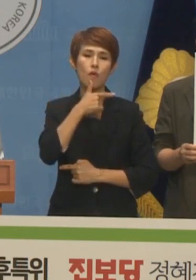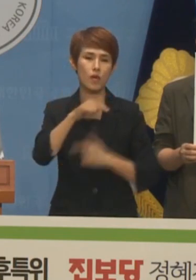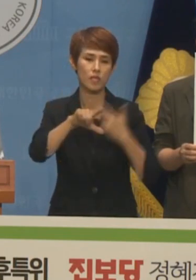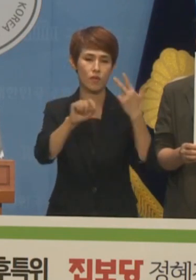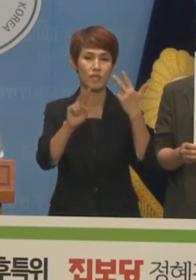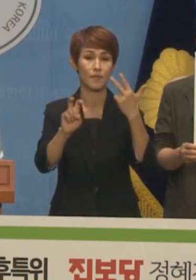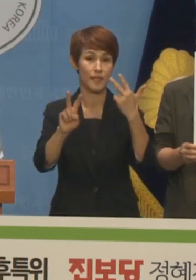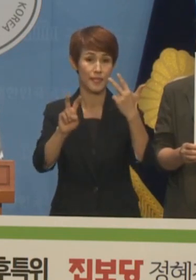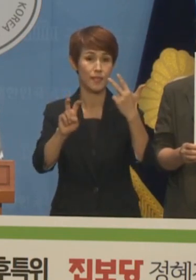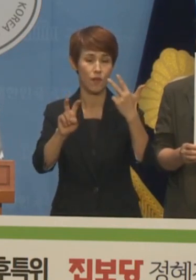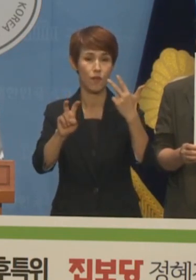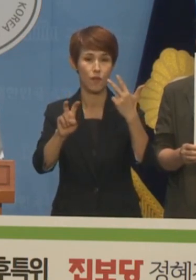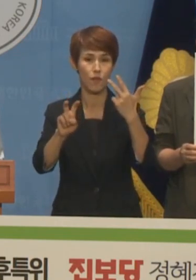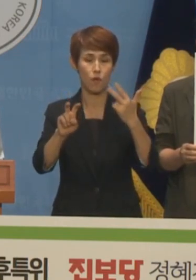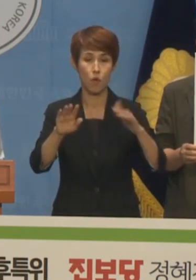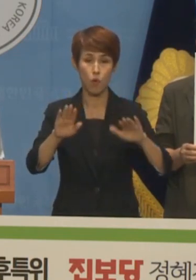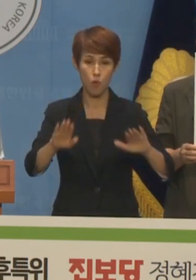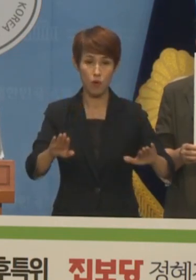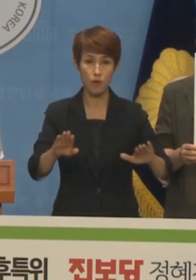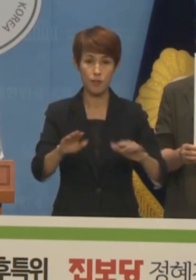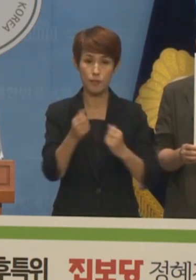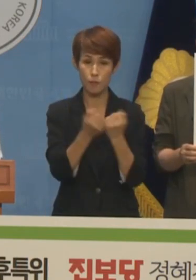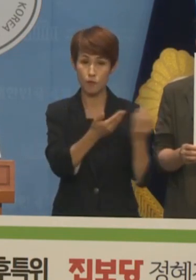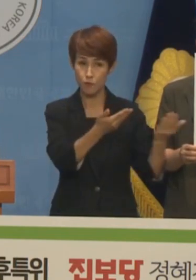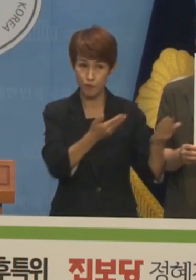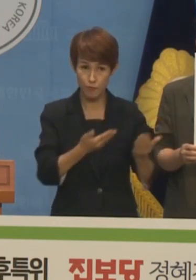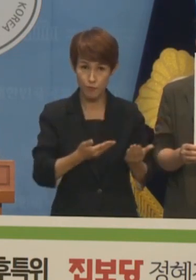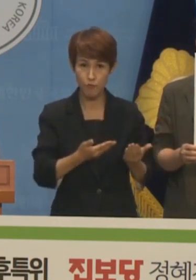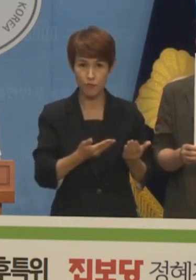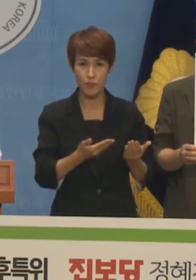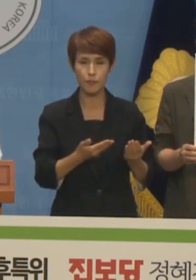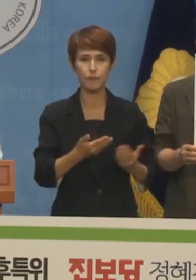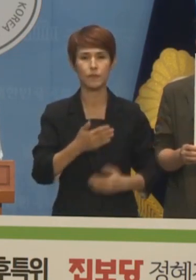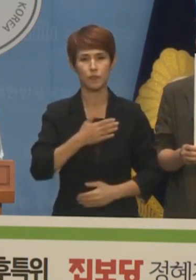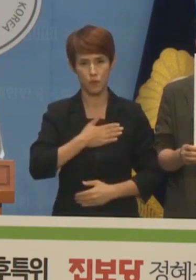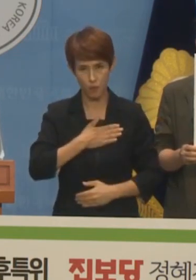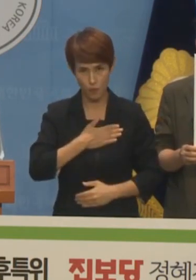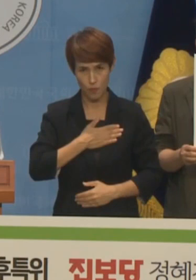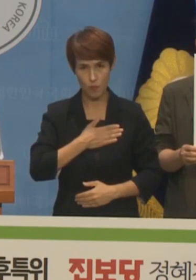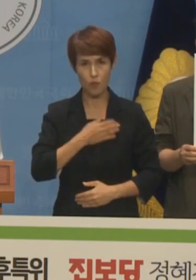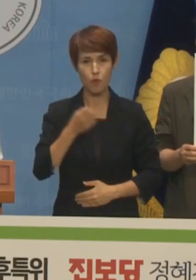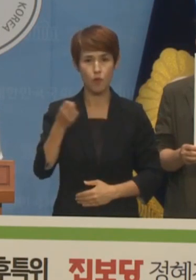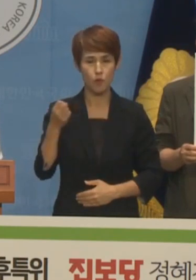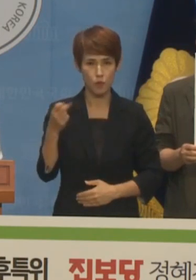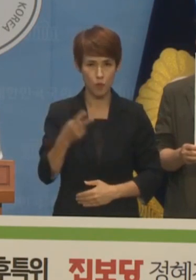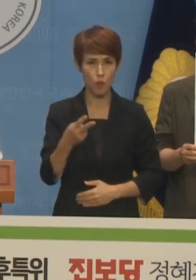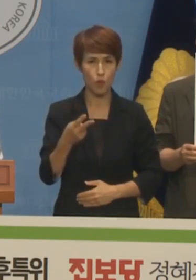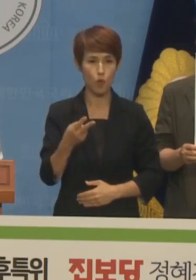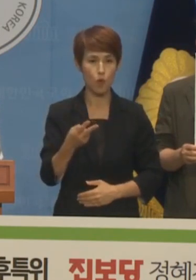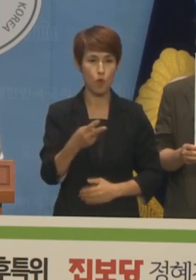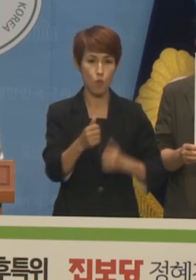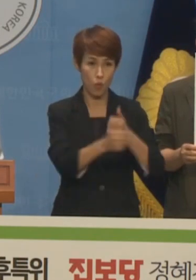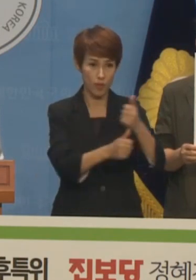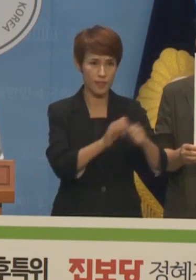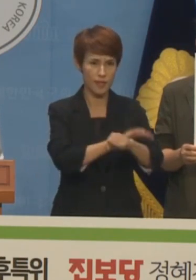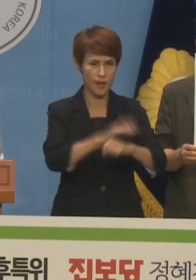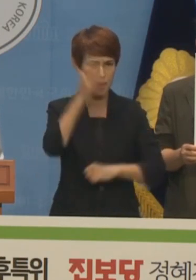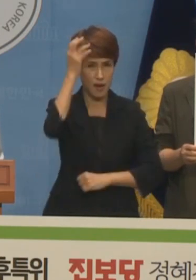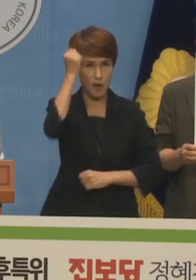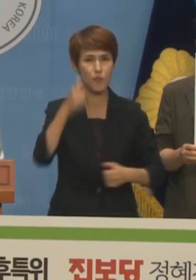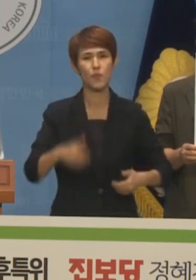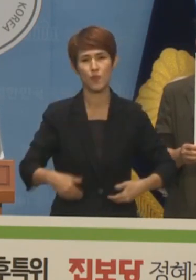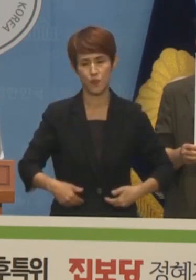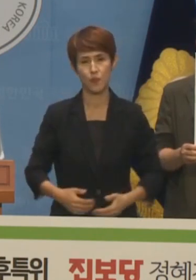있습니다. 오늘 말씀해 주신 여러 의견들은 저를 비롯한 환노위원님들이 꼭 새겨들어야 할